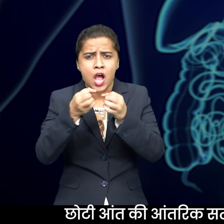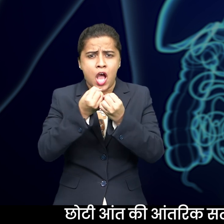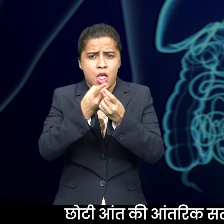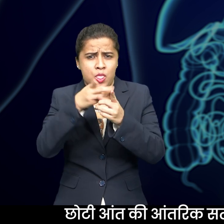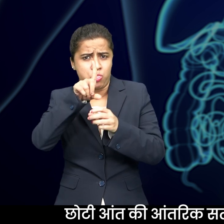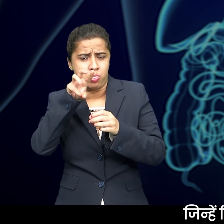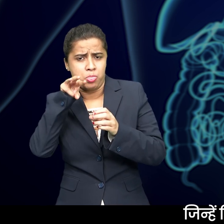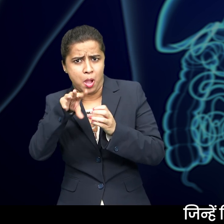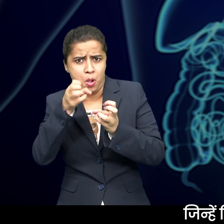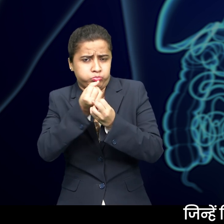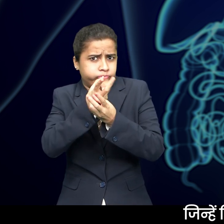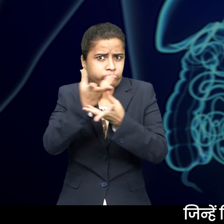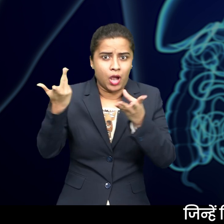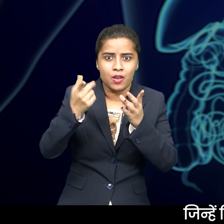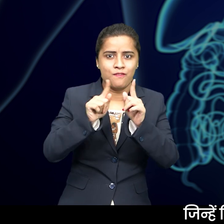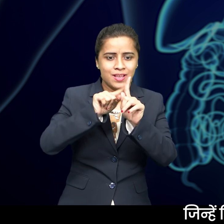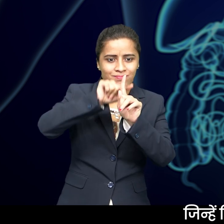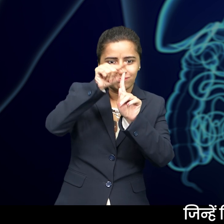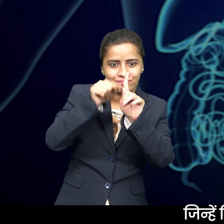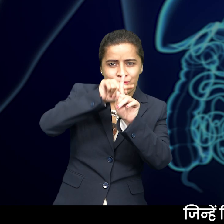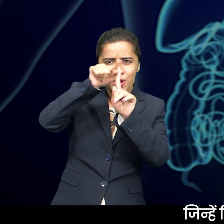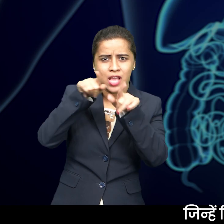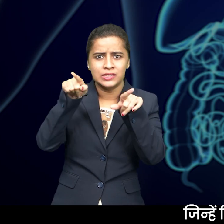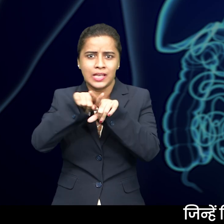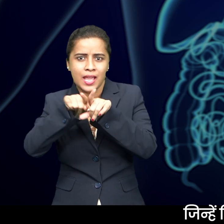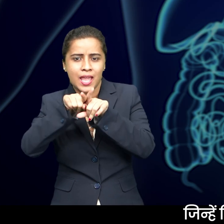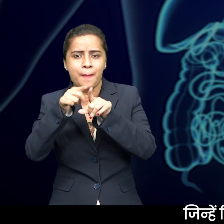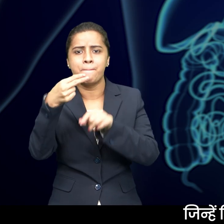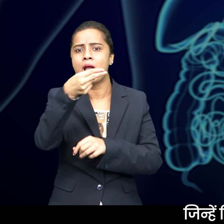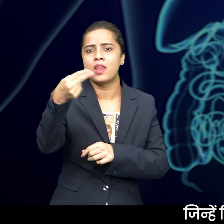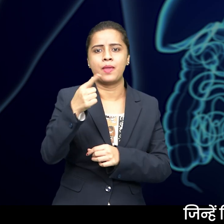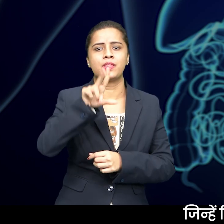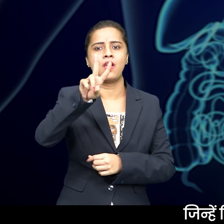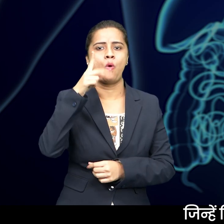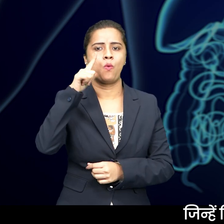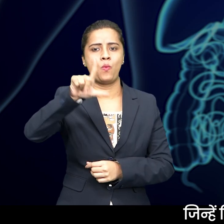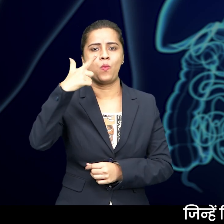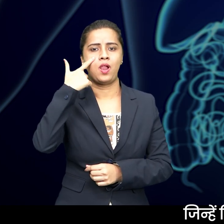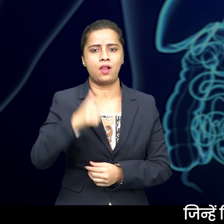अनुमान होती हैं जिन्हें विली कहा जाता है।